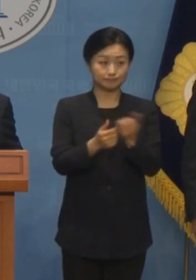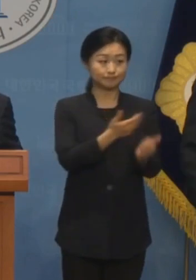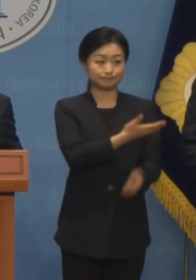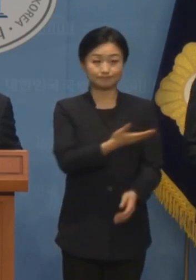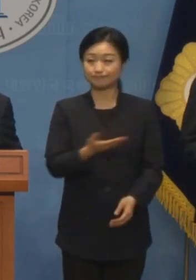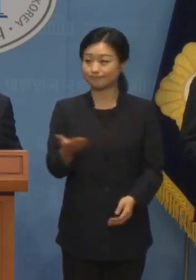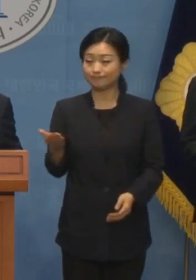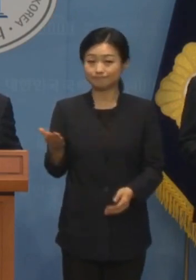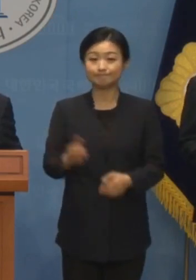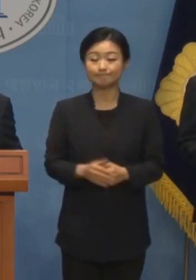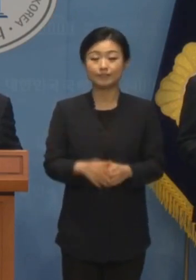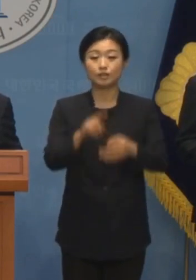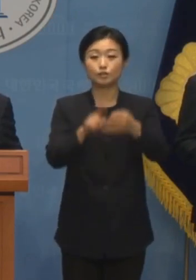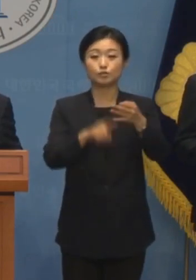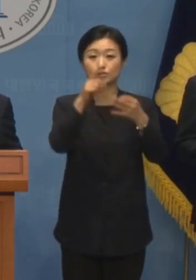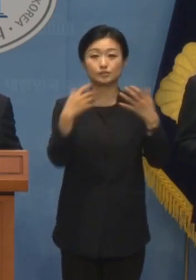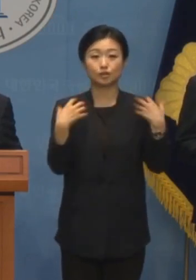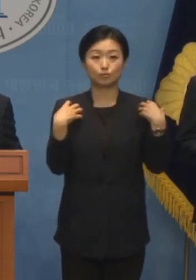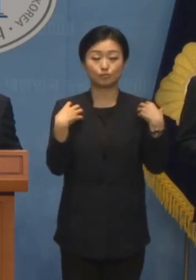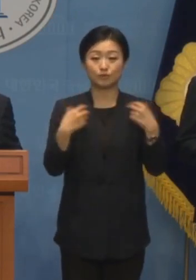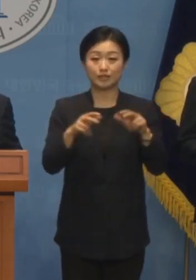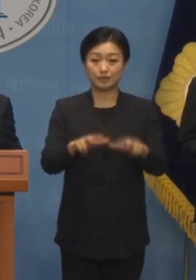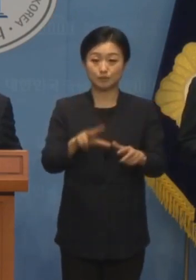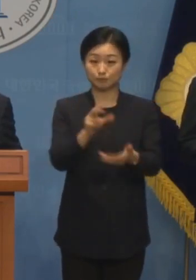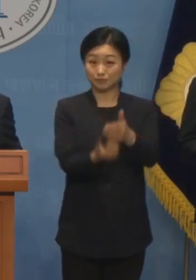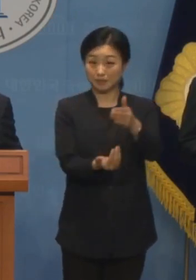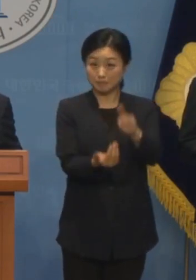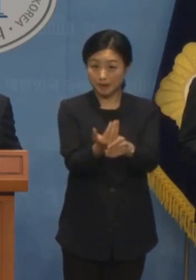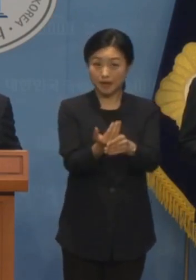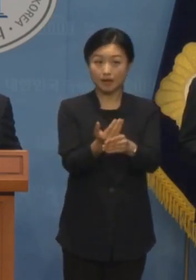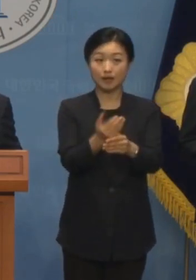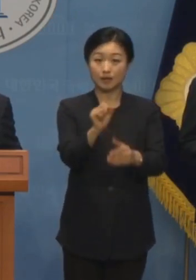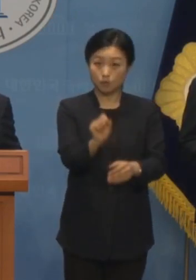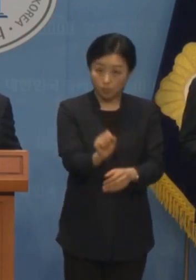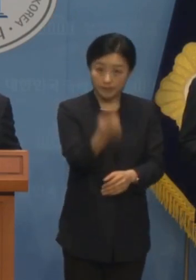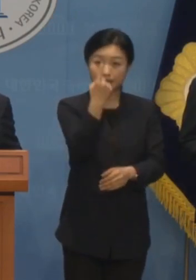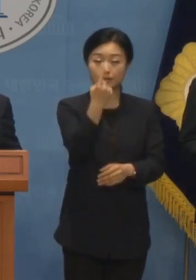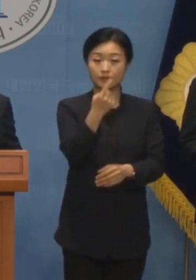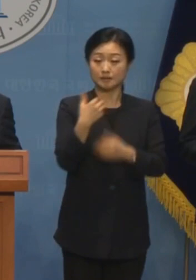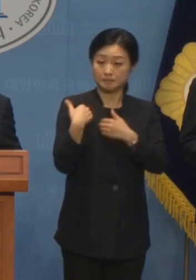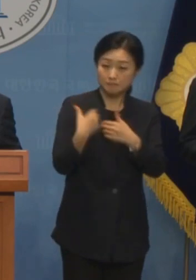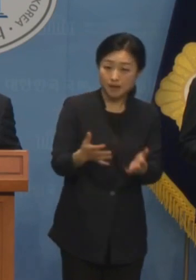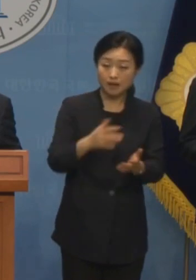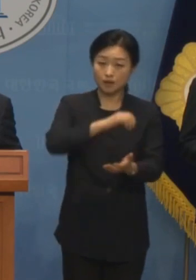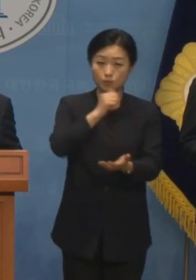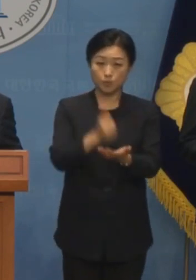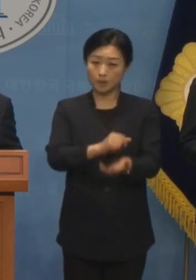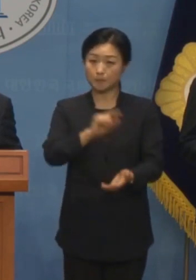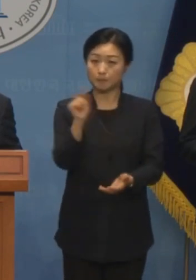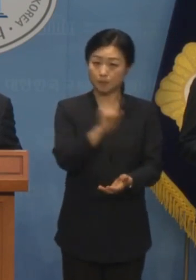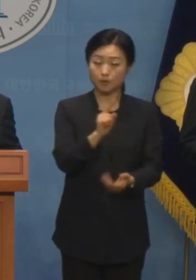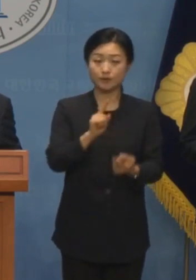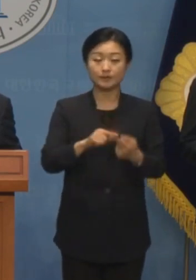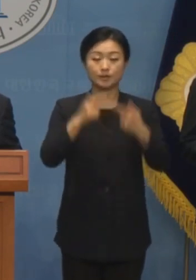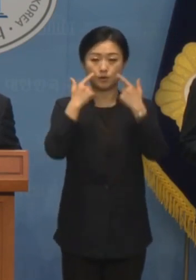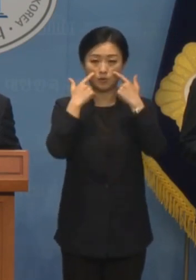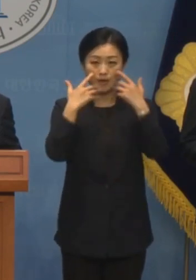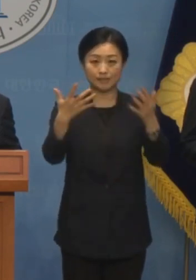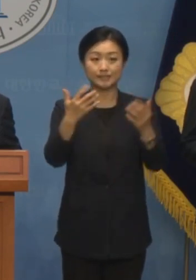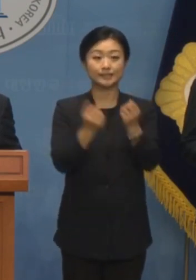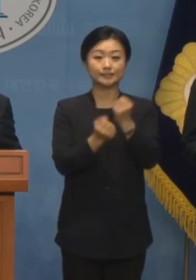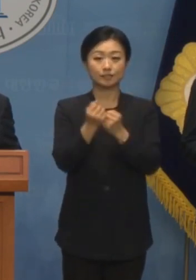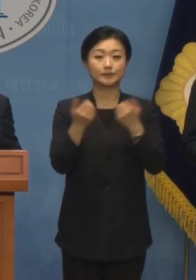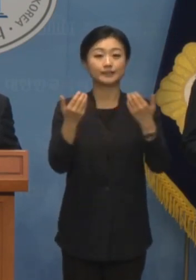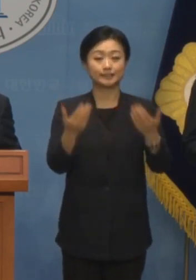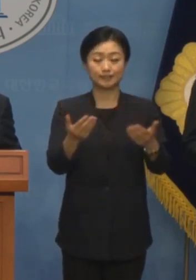통해서 윤석열 정부가 이번 티메프 사태가 발생하기까지 방기한 책임이 무엇인지 확실하게